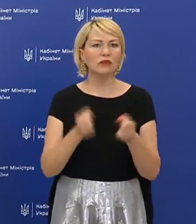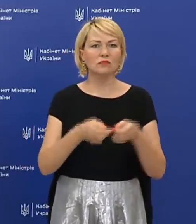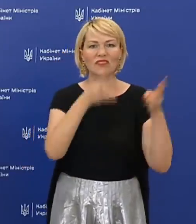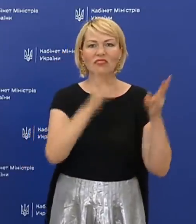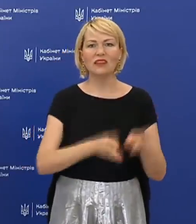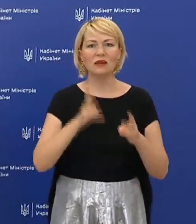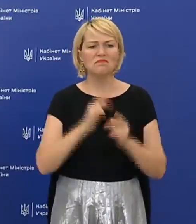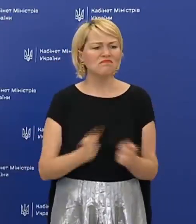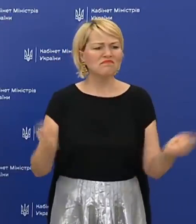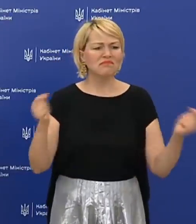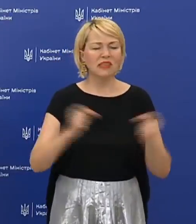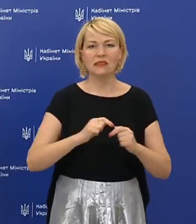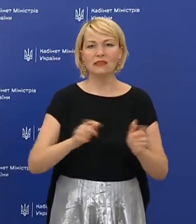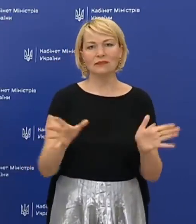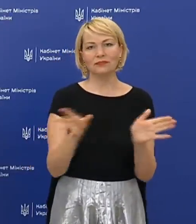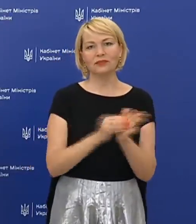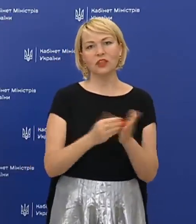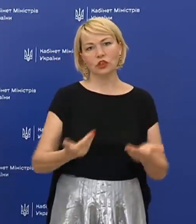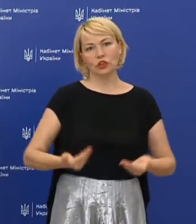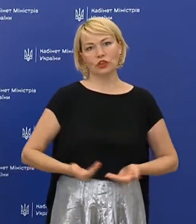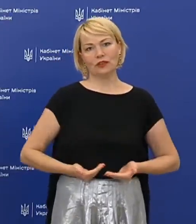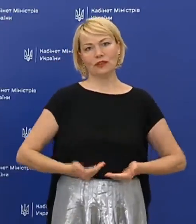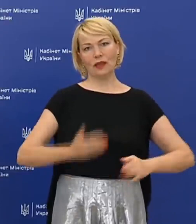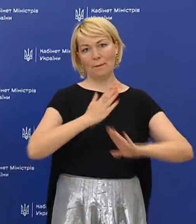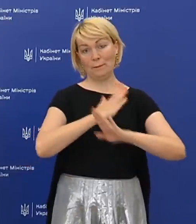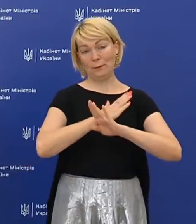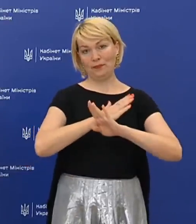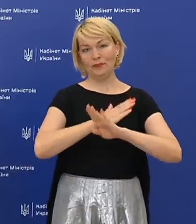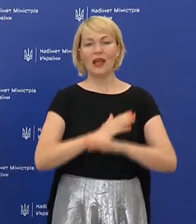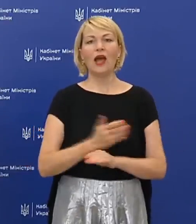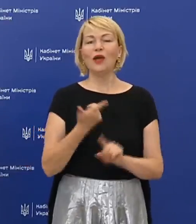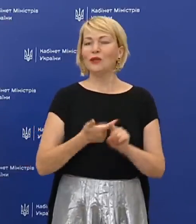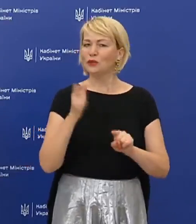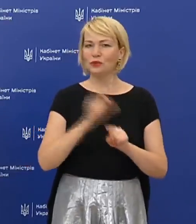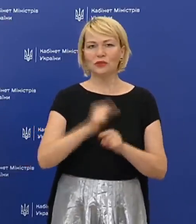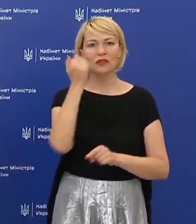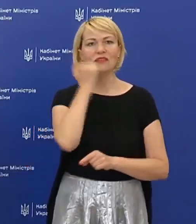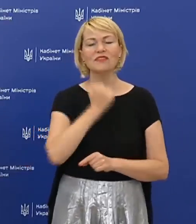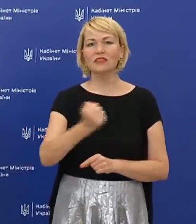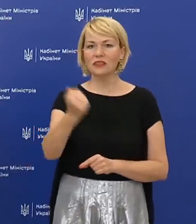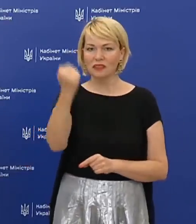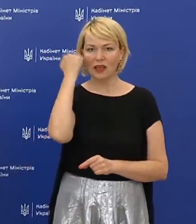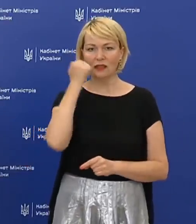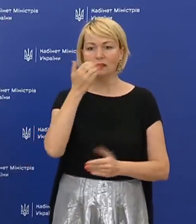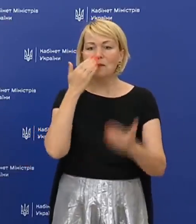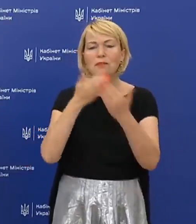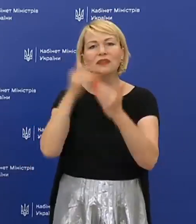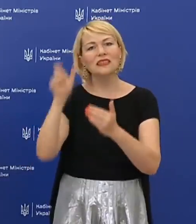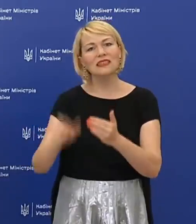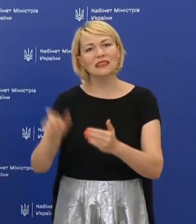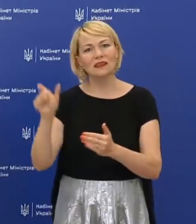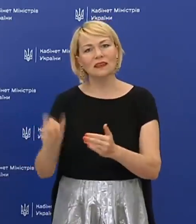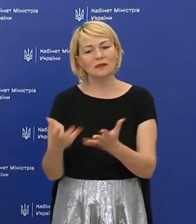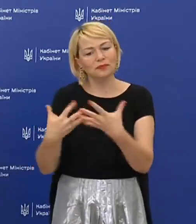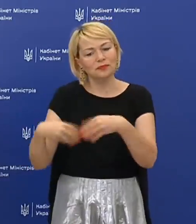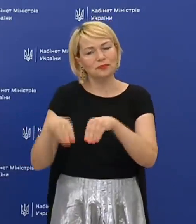травми, які несумісні з життям. Я дуже вдячний близьким та